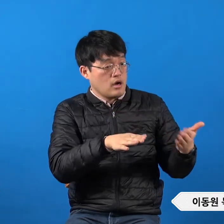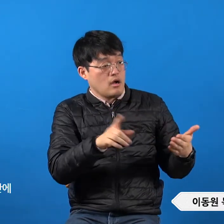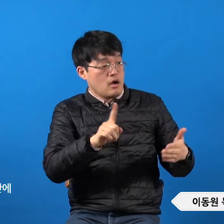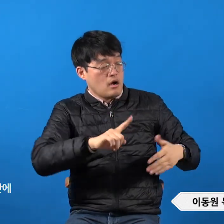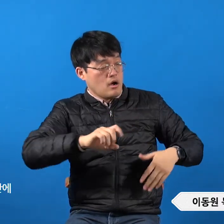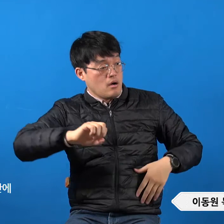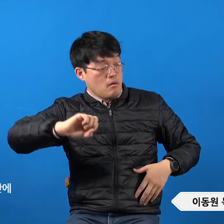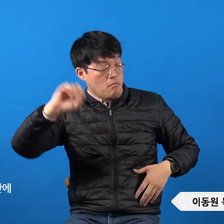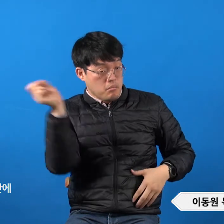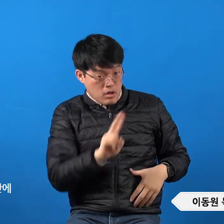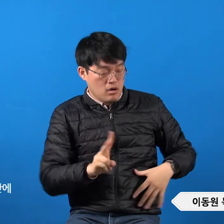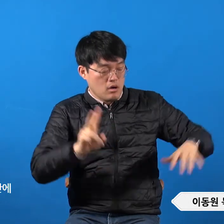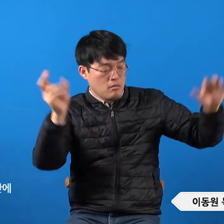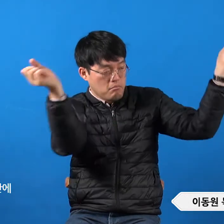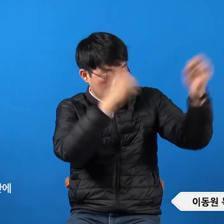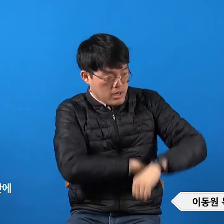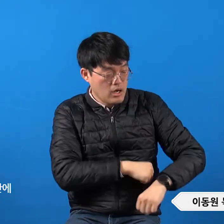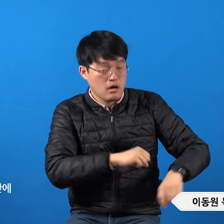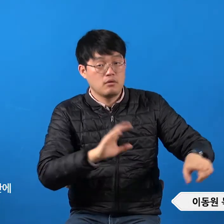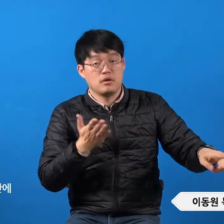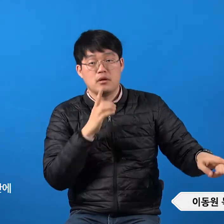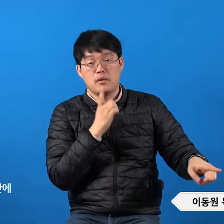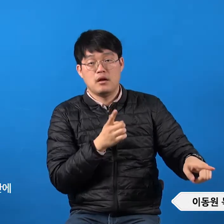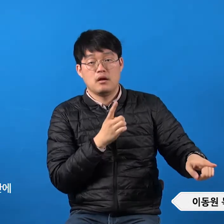한 시간에 망하였도다.